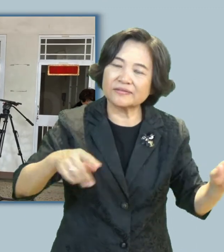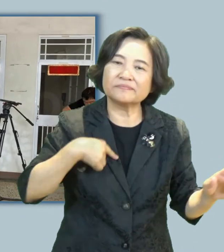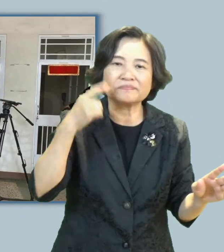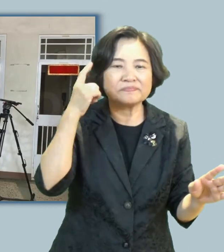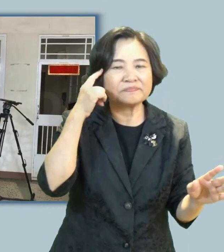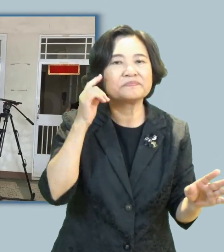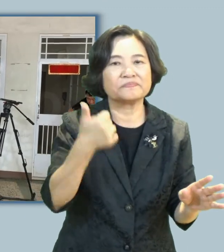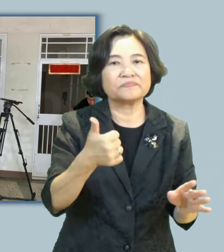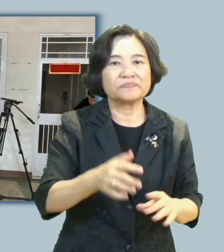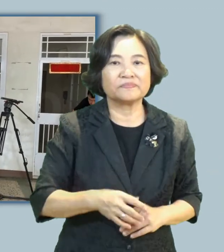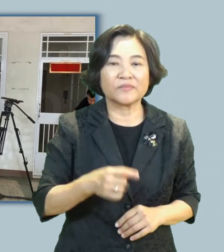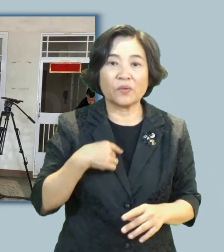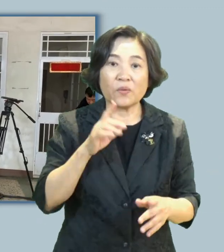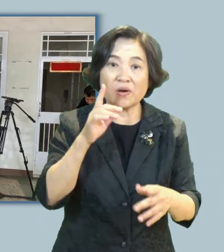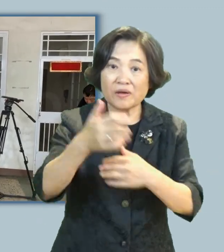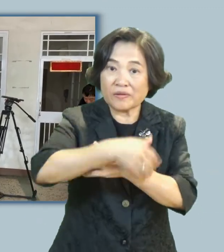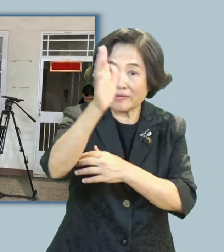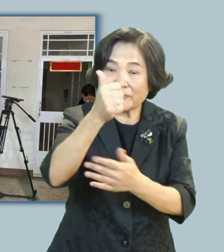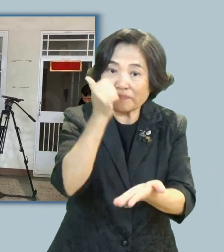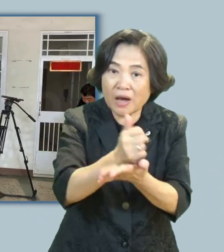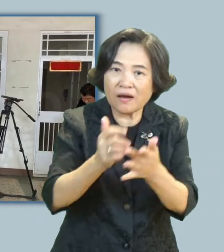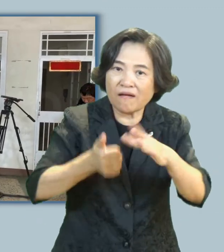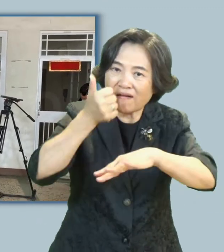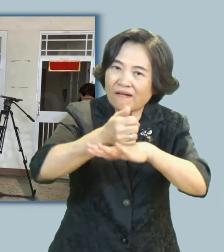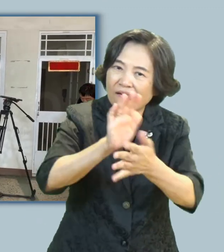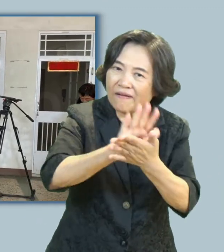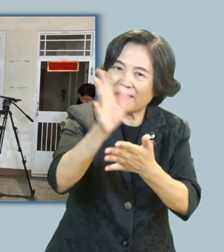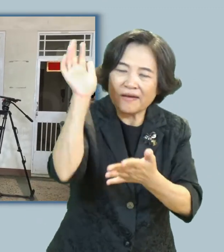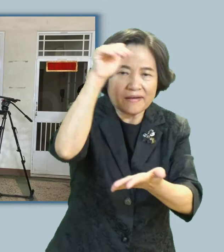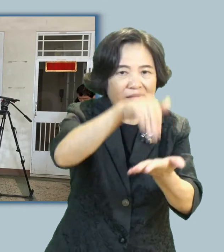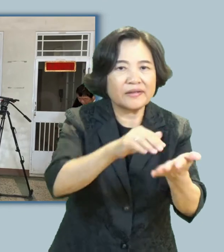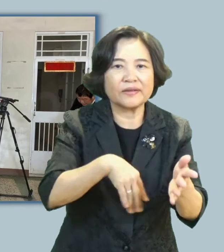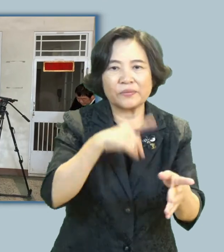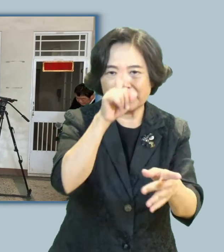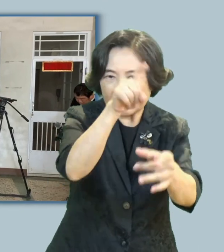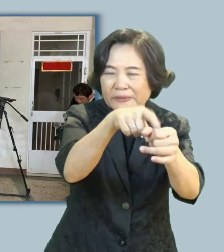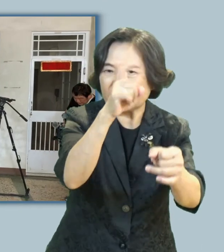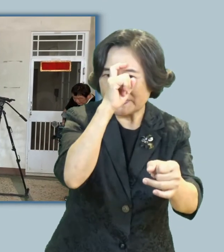保障，这是我们从政以来的一个愿望、